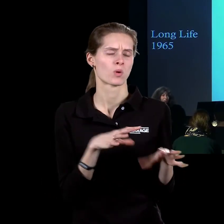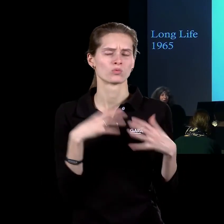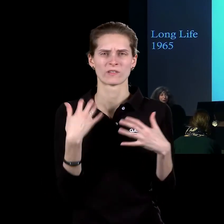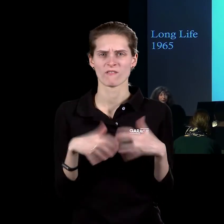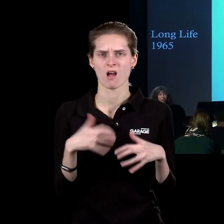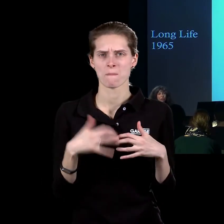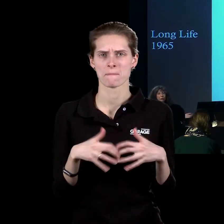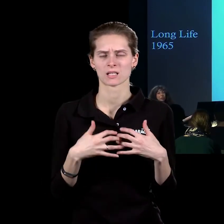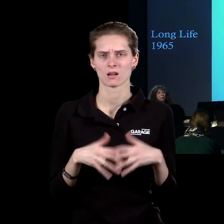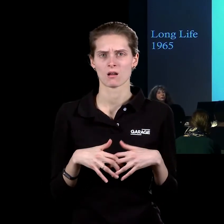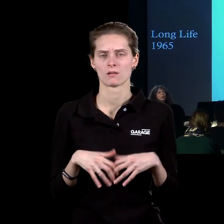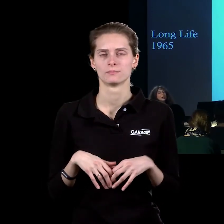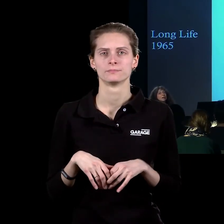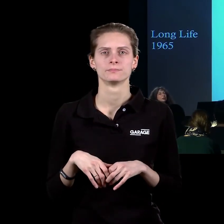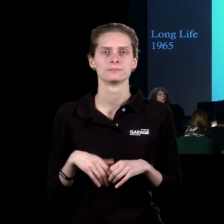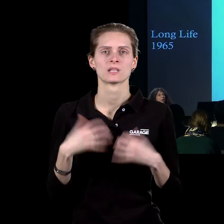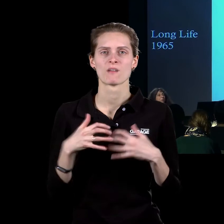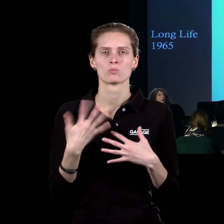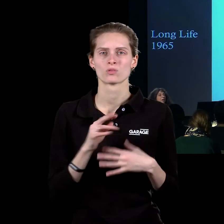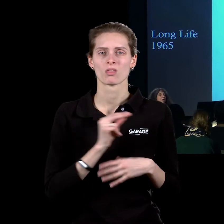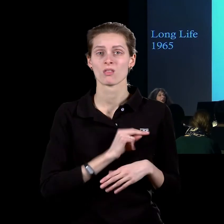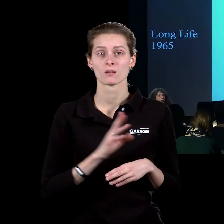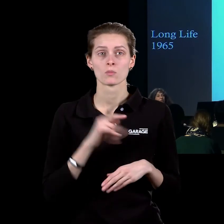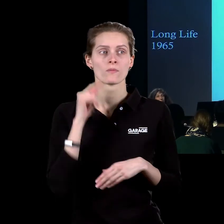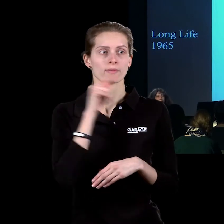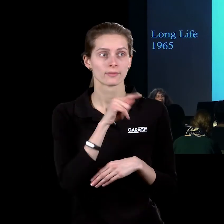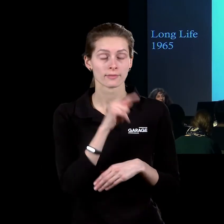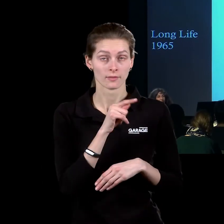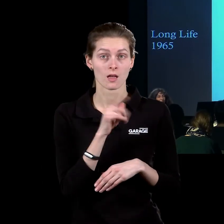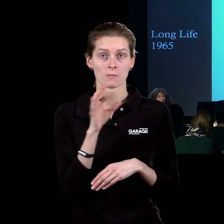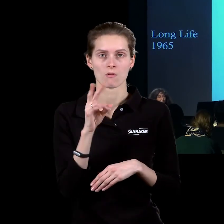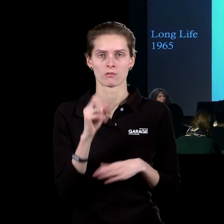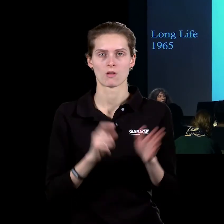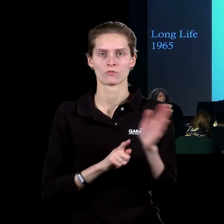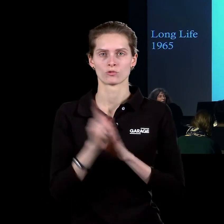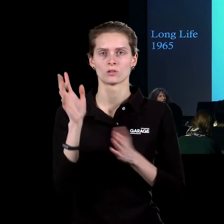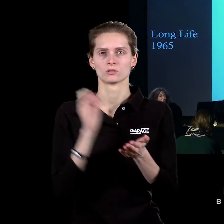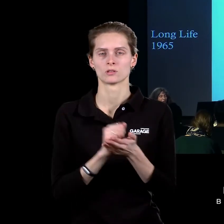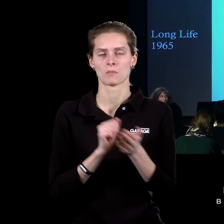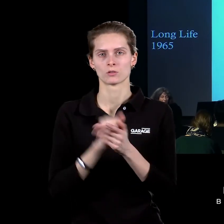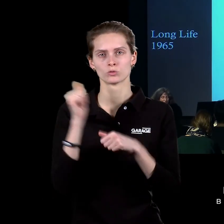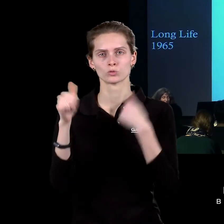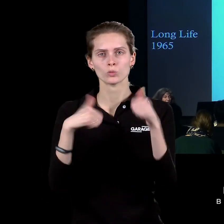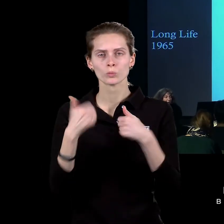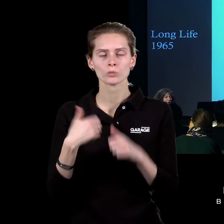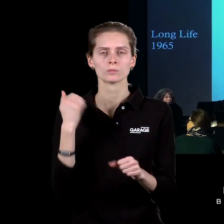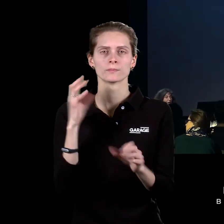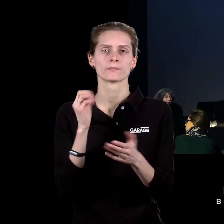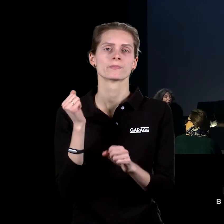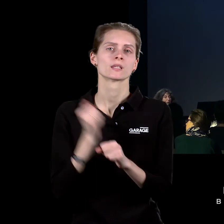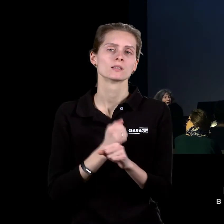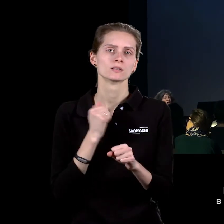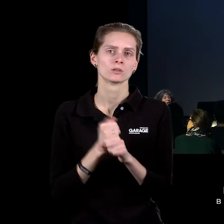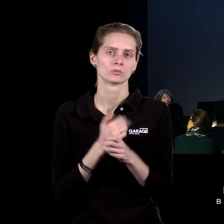фабрике, которая прекратила свою работу. И, видимо, там Гессе начинает заниматься, собственно говоря, объектами и скульптурами, создает. И